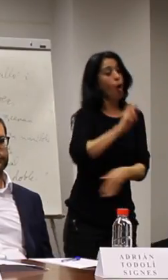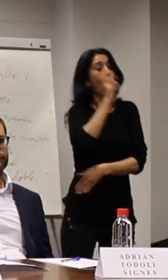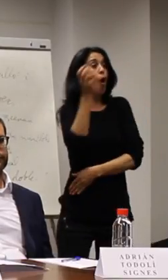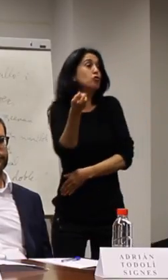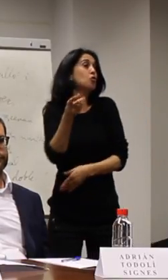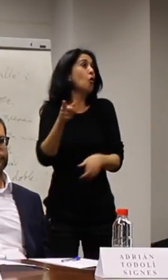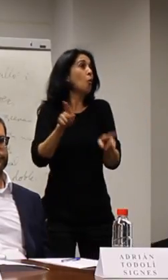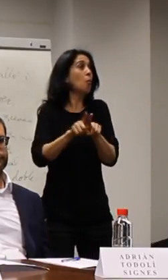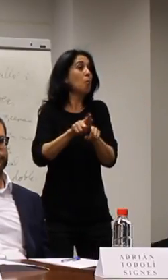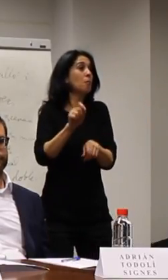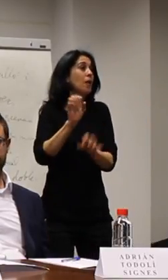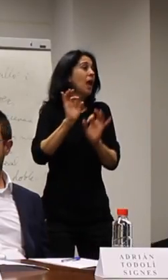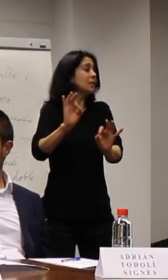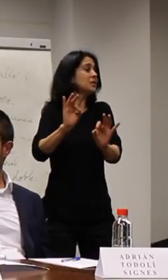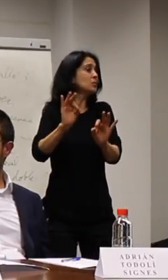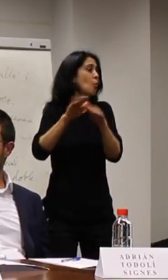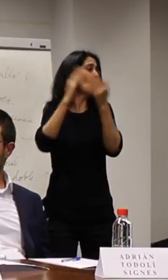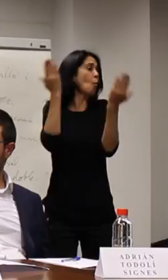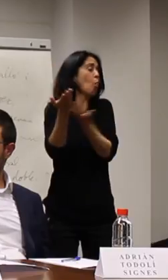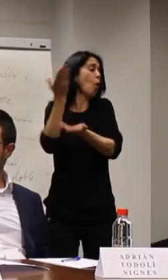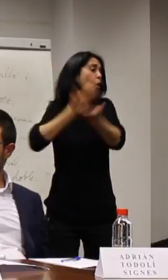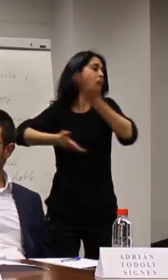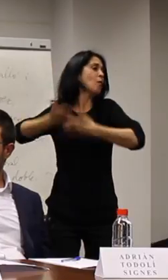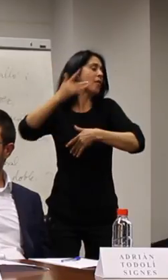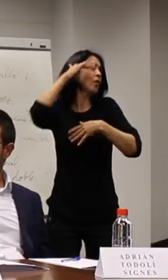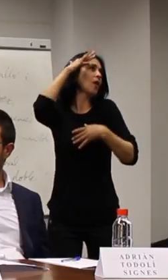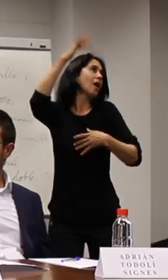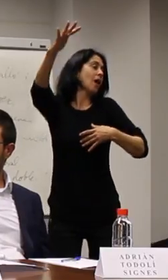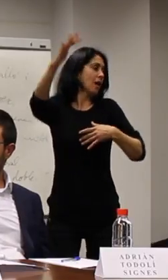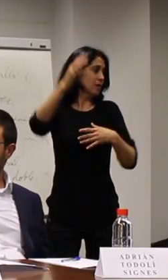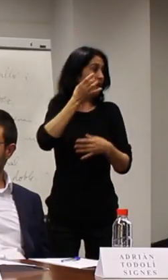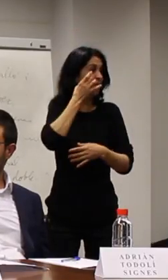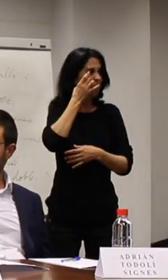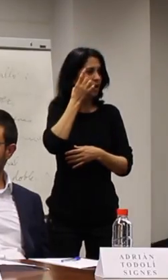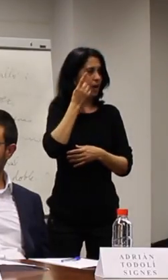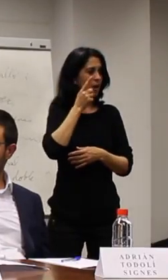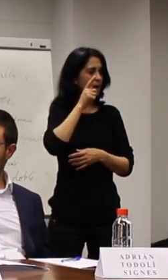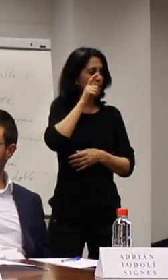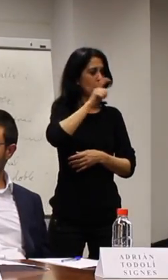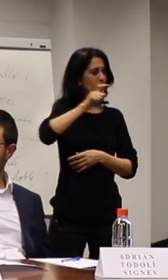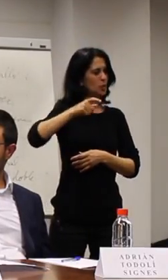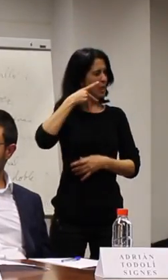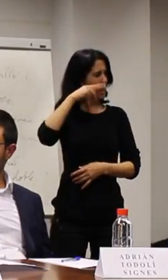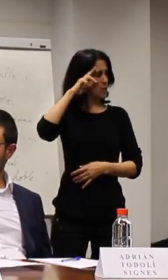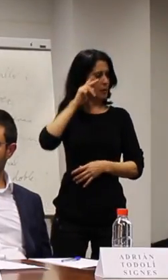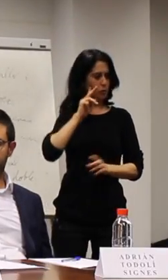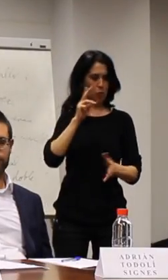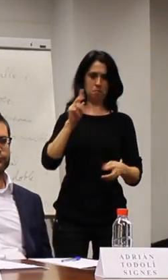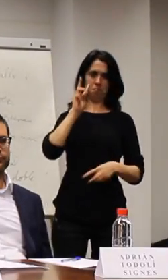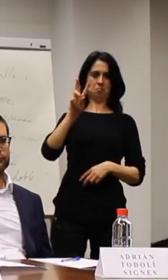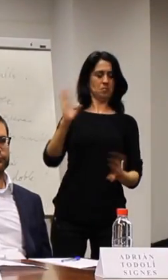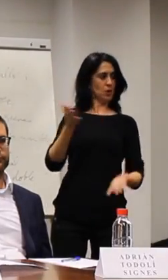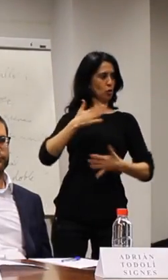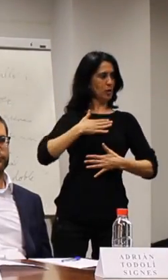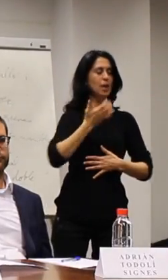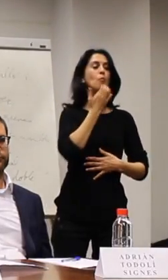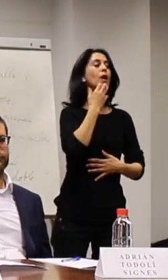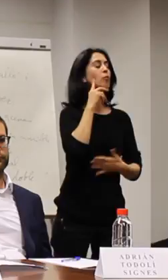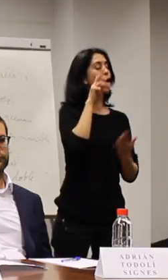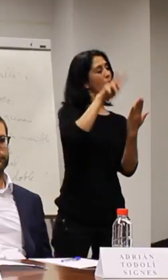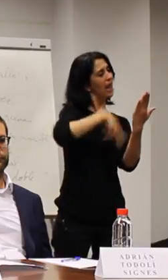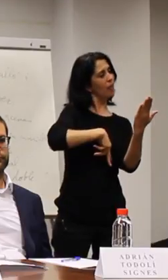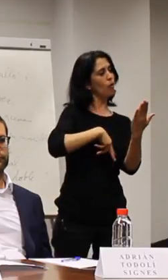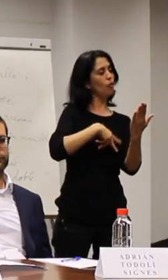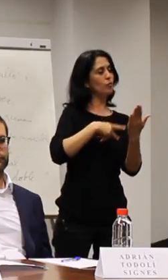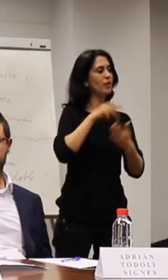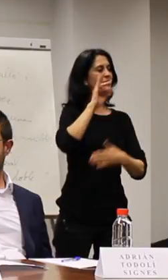a los primeros analistas. A partir, yo he leído ahora hace poco un artículo de Ramonet, de Ignacio Ramonet, en Le Monde